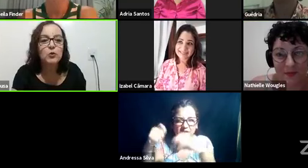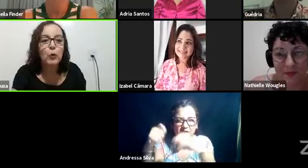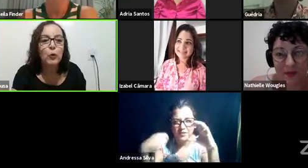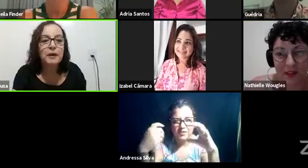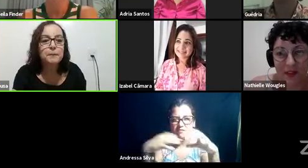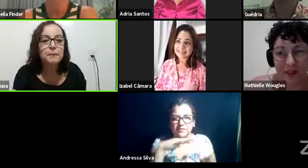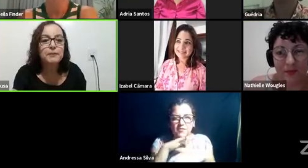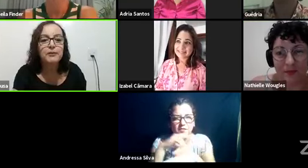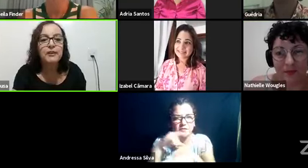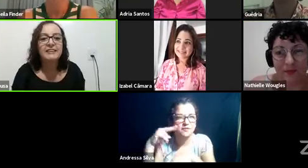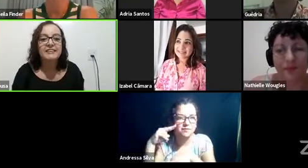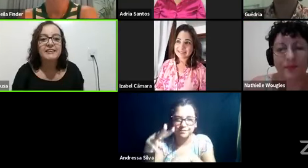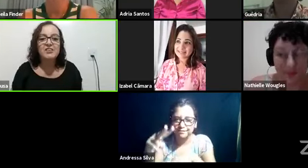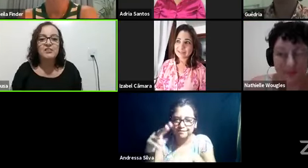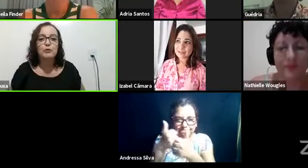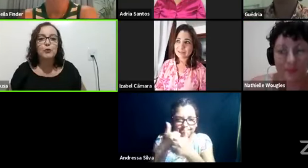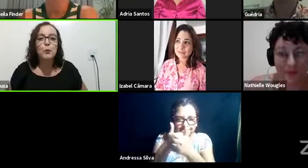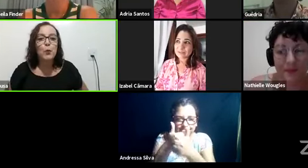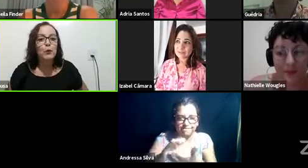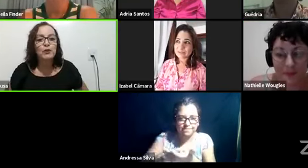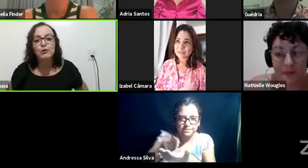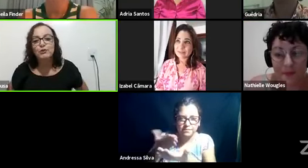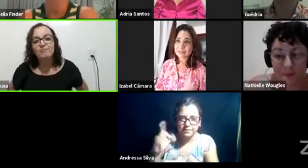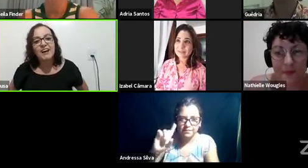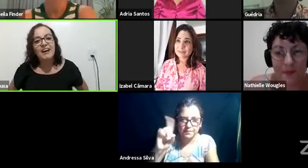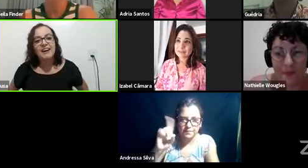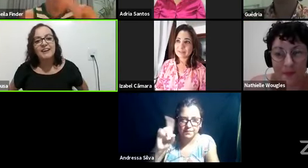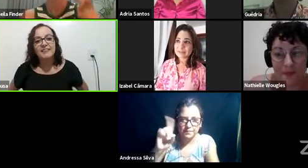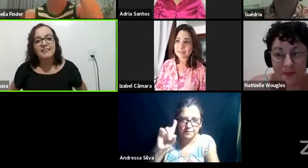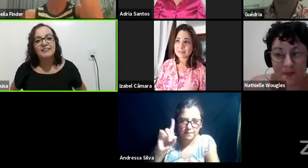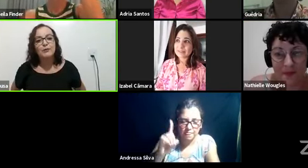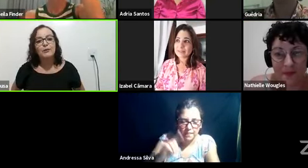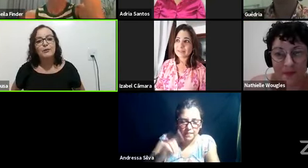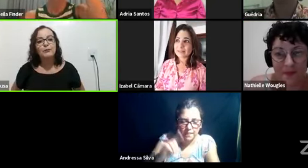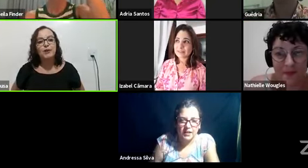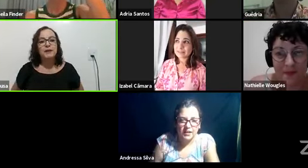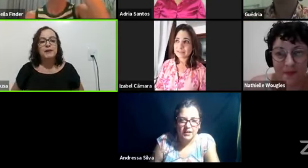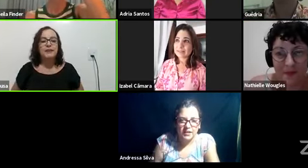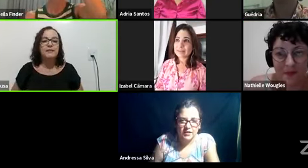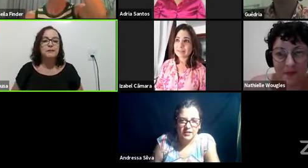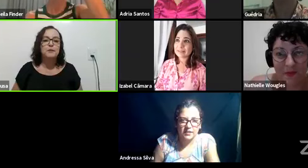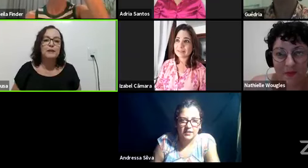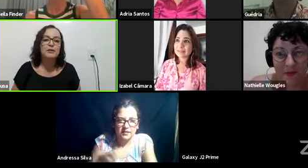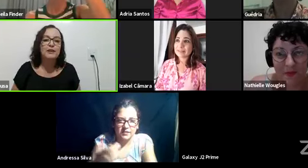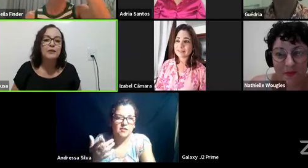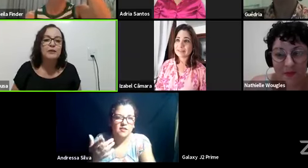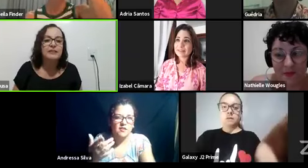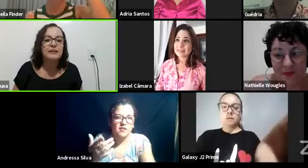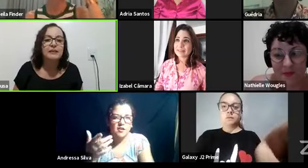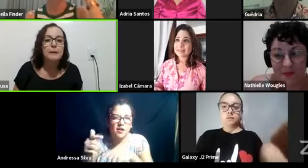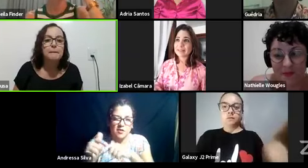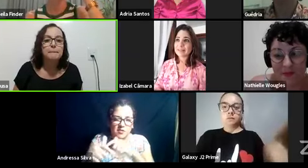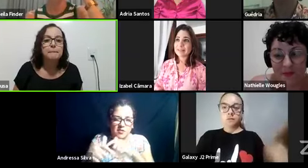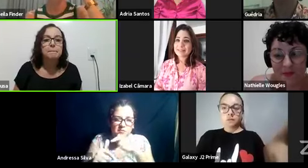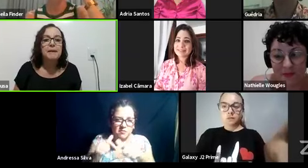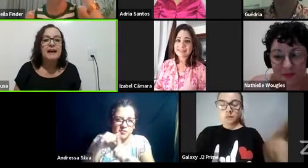Ai, me desculpem, devido à internet, travou muito. Ai, então não deu para me falar muita